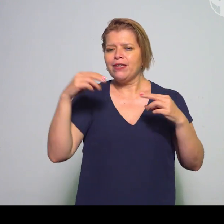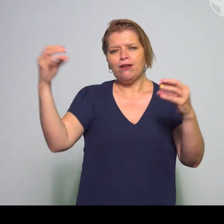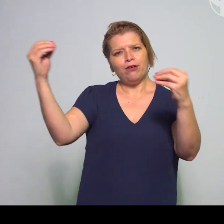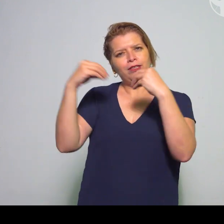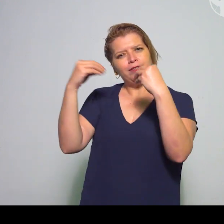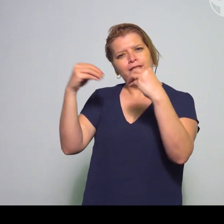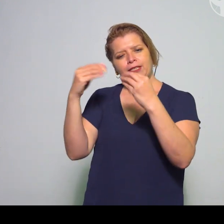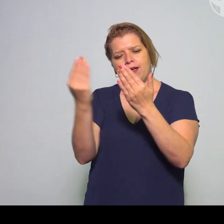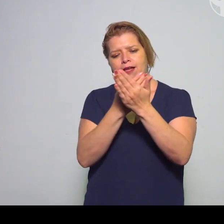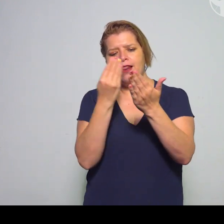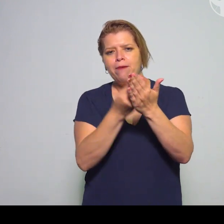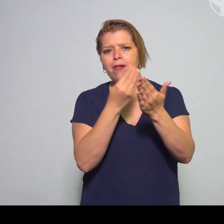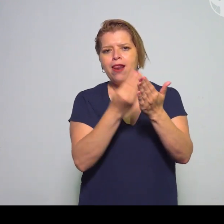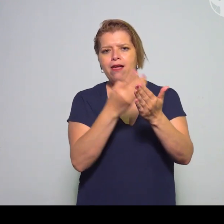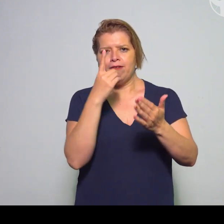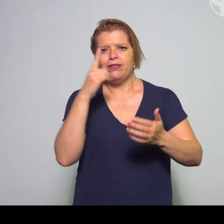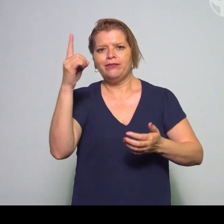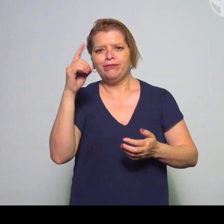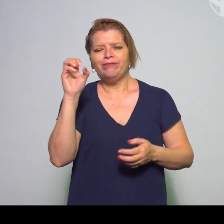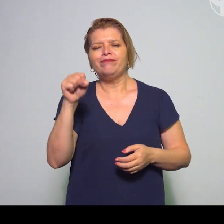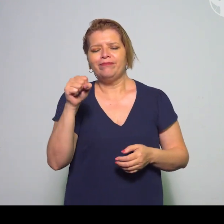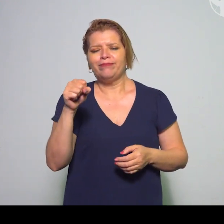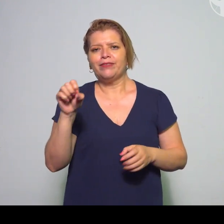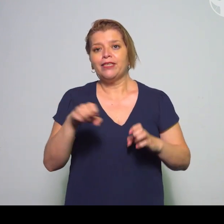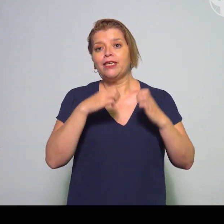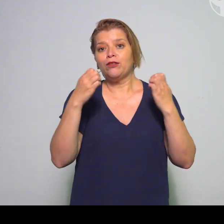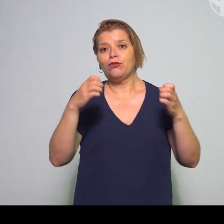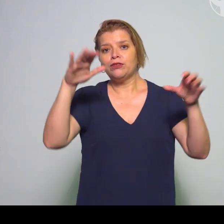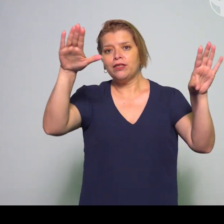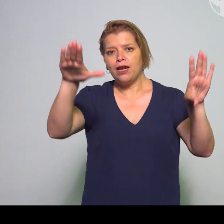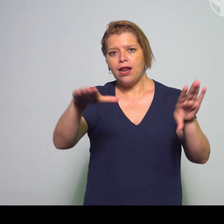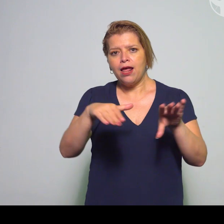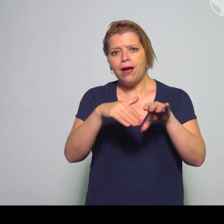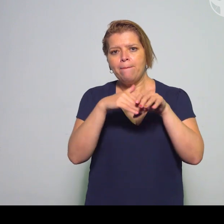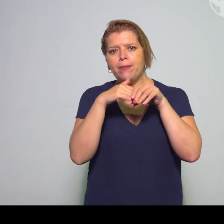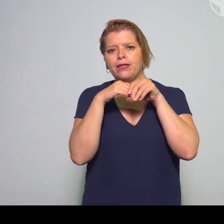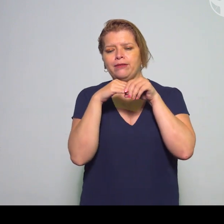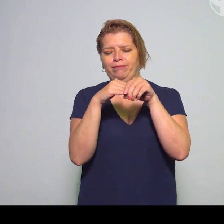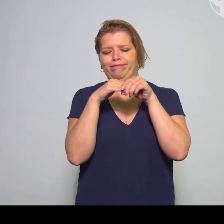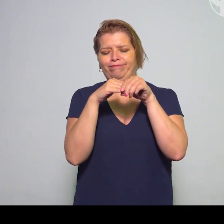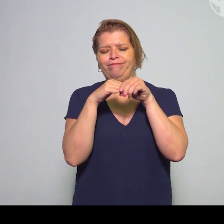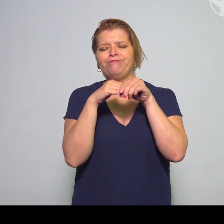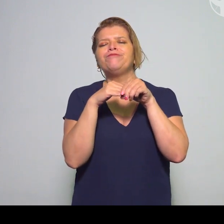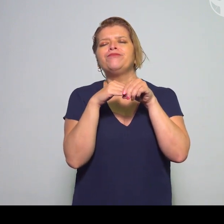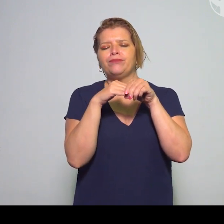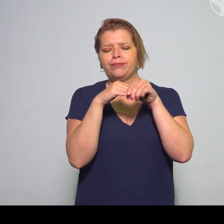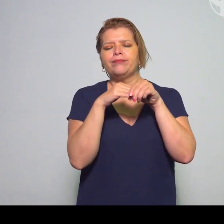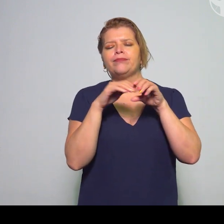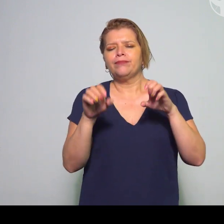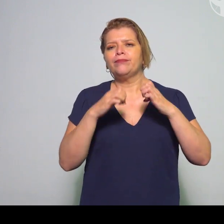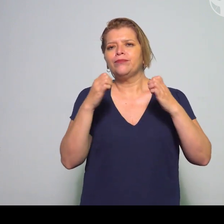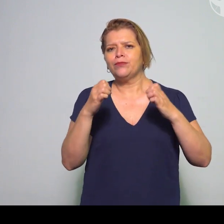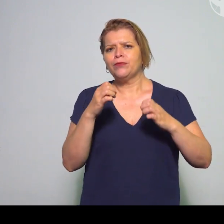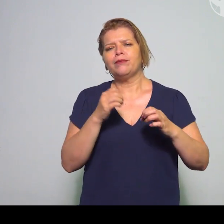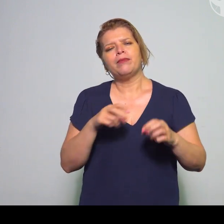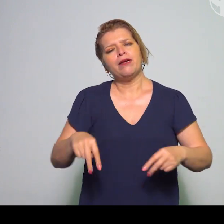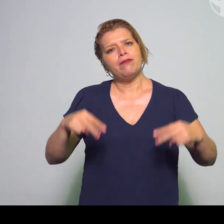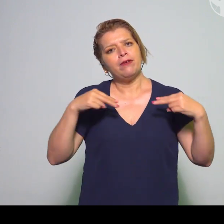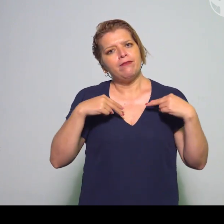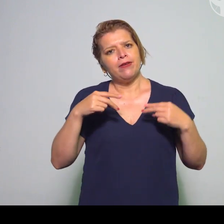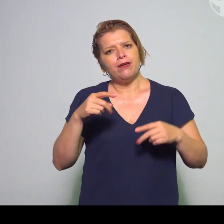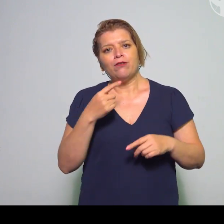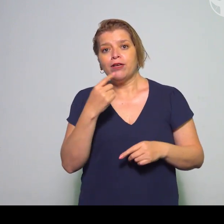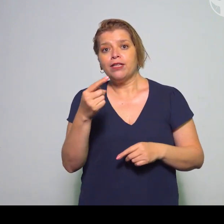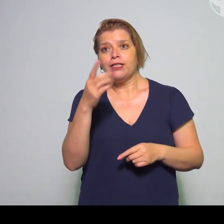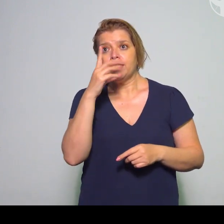palabra. El matrimonio entonces, ojo con esto, porque aquí es donde va a hacer sentido el enunciado de renunciar a esas etiquetas y vivir de